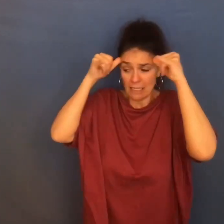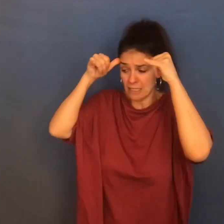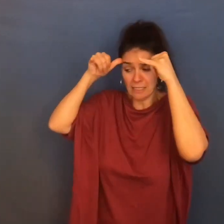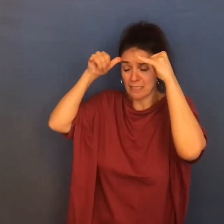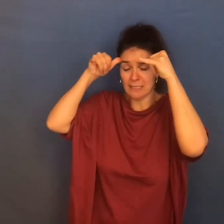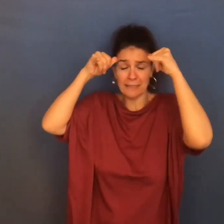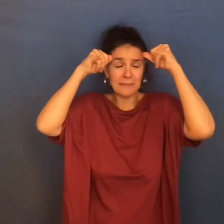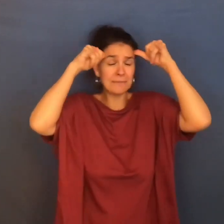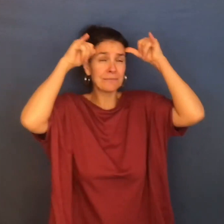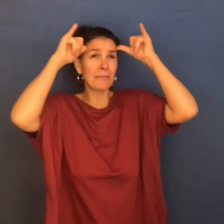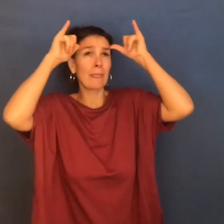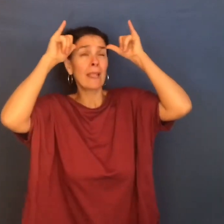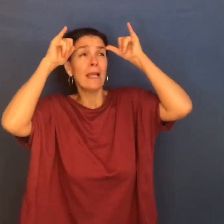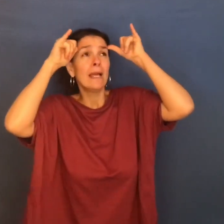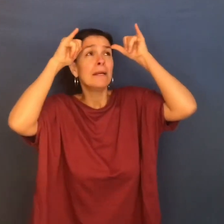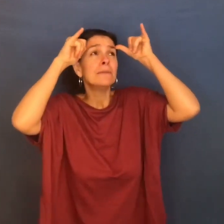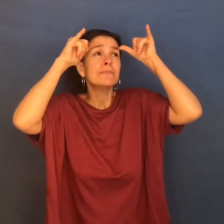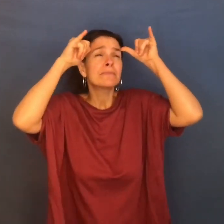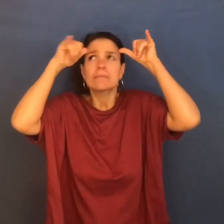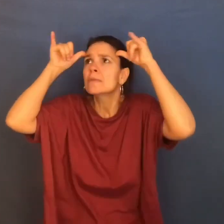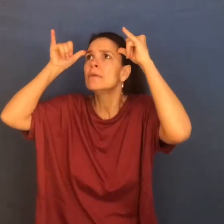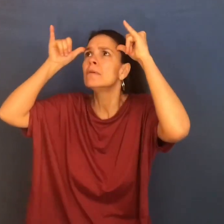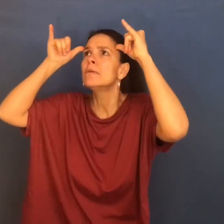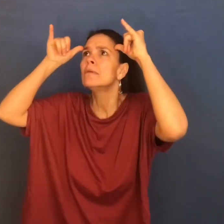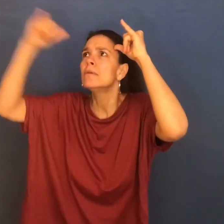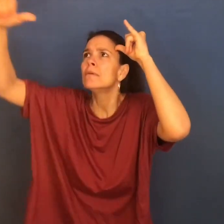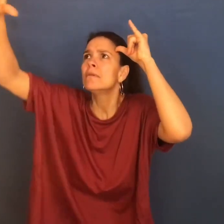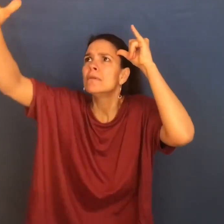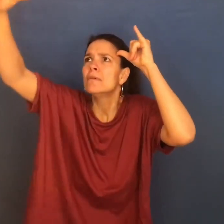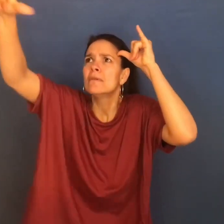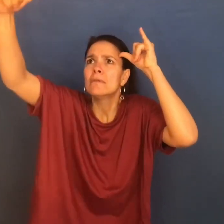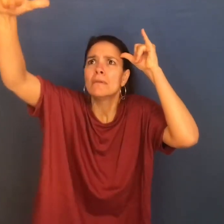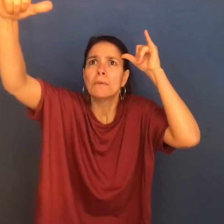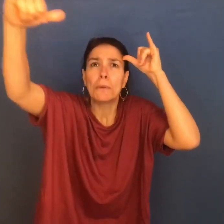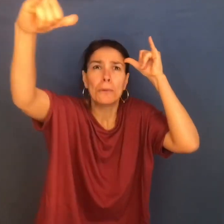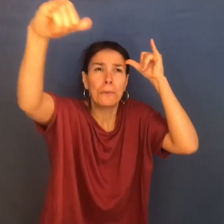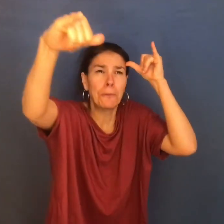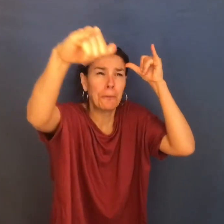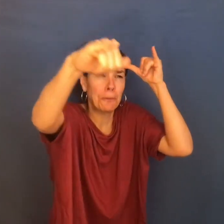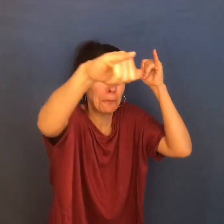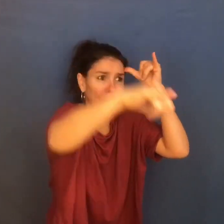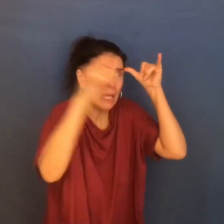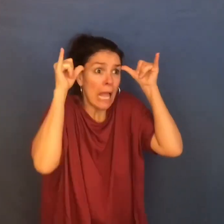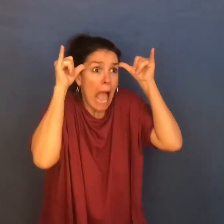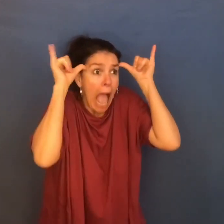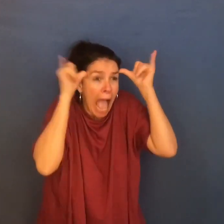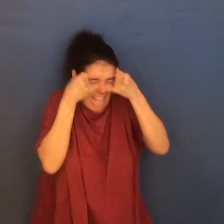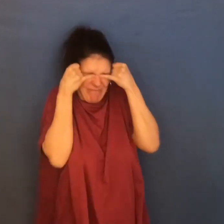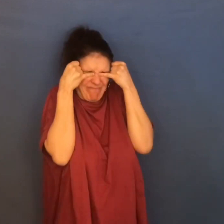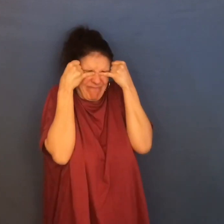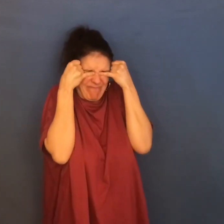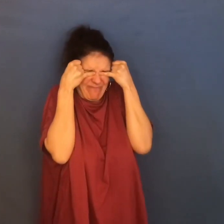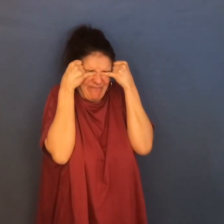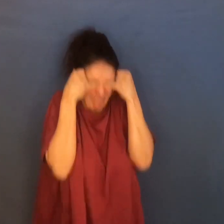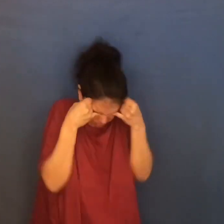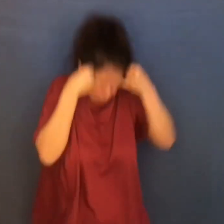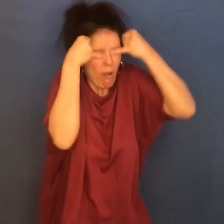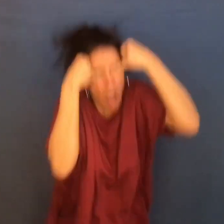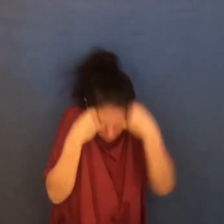ça répugnant. Quand tout à coup, elle aperçut un avion en train d'atterrir tout près. Elle eut peur